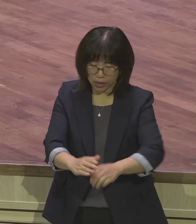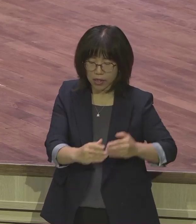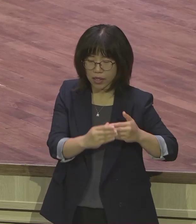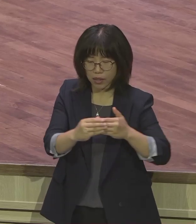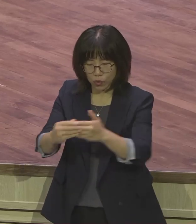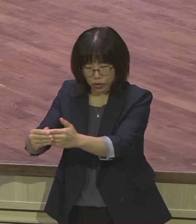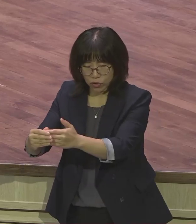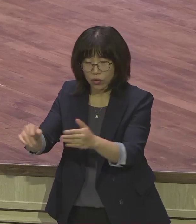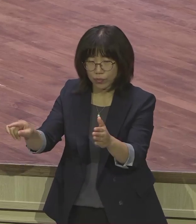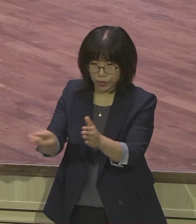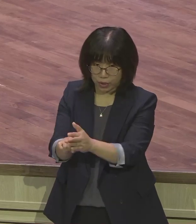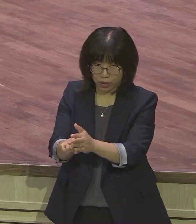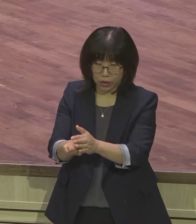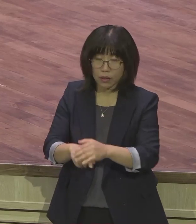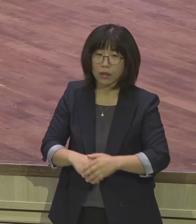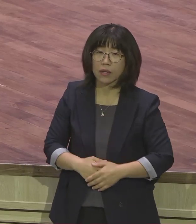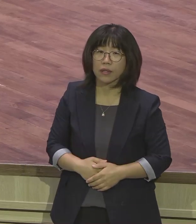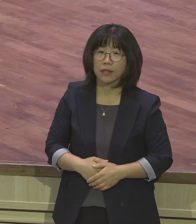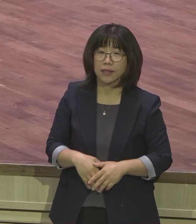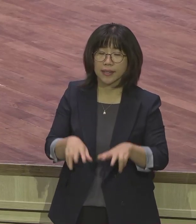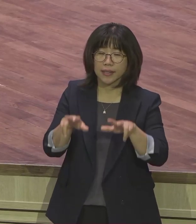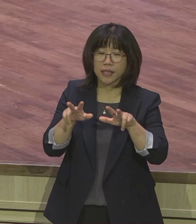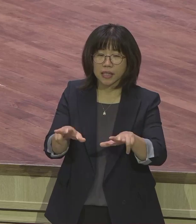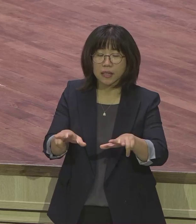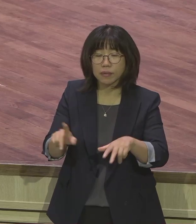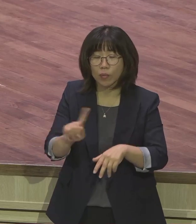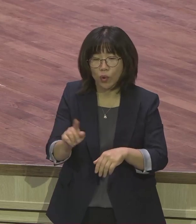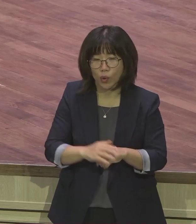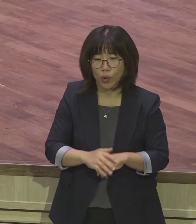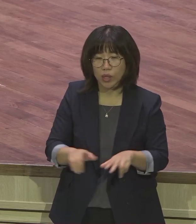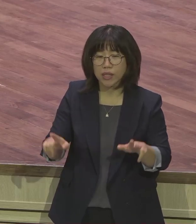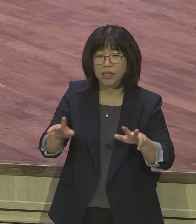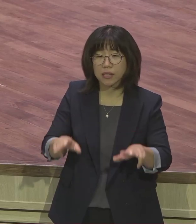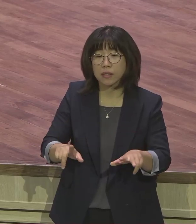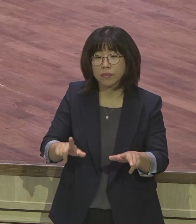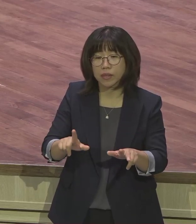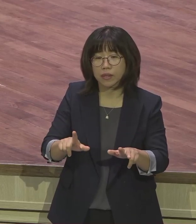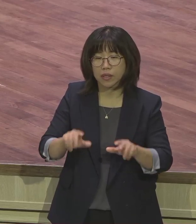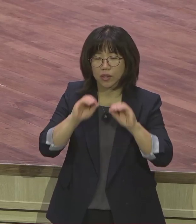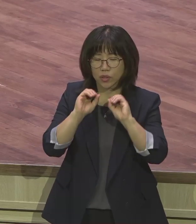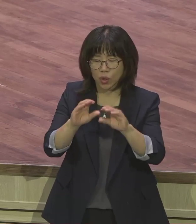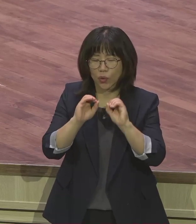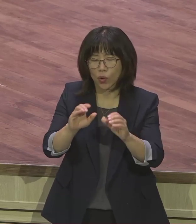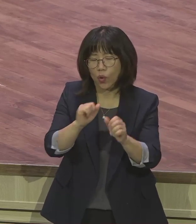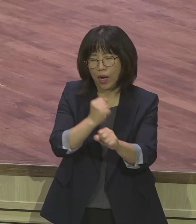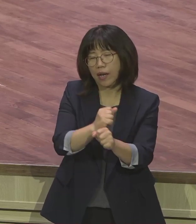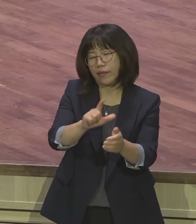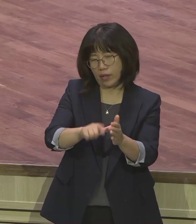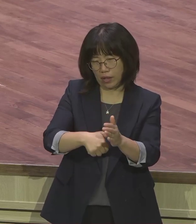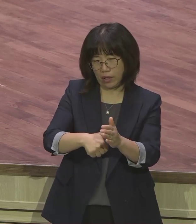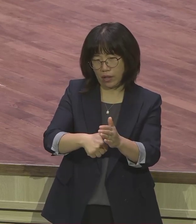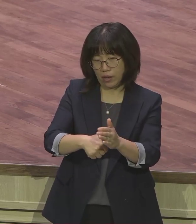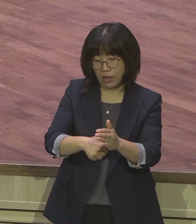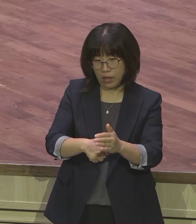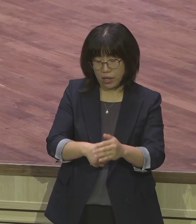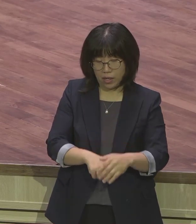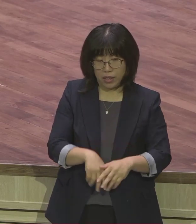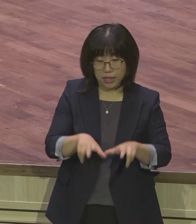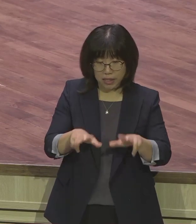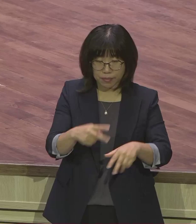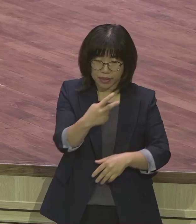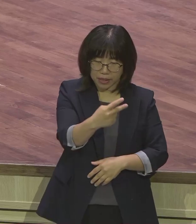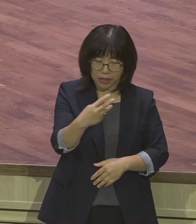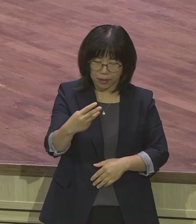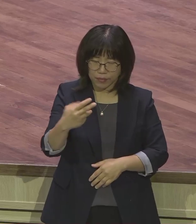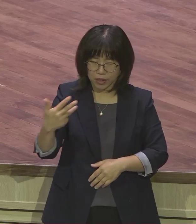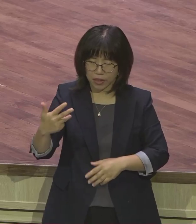특별히 지금은 전도할 때입니다 지금은 성교할 때입니다 이삼실나라 살릴 때입니다 다른 거 다 자순간